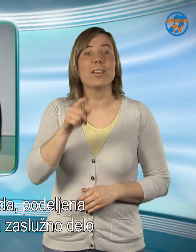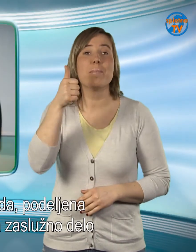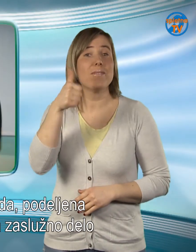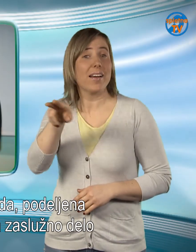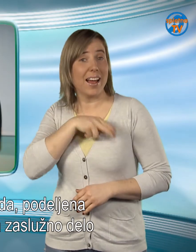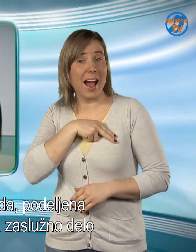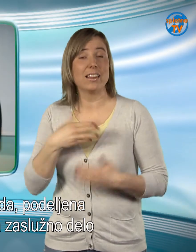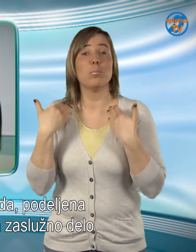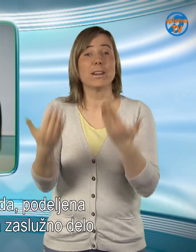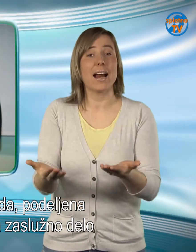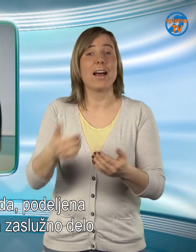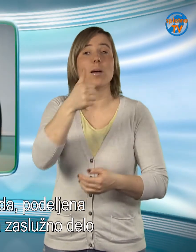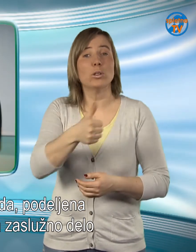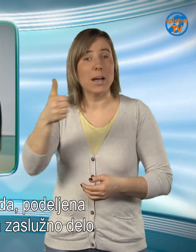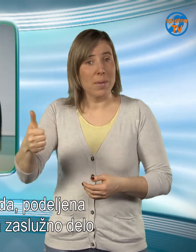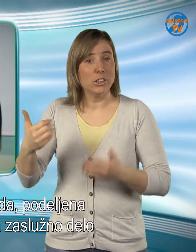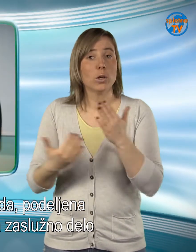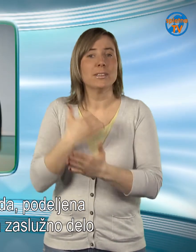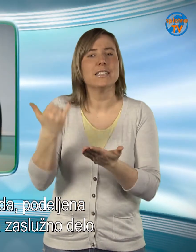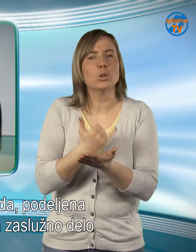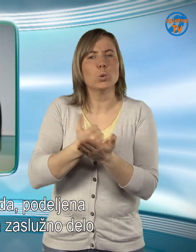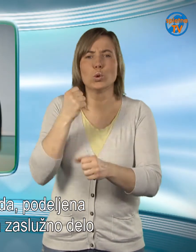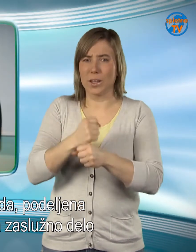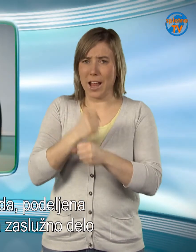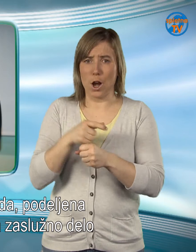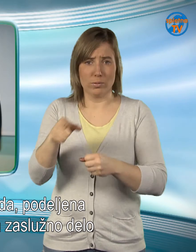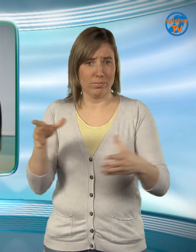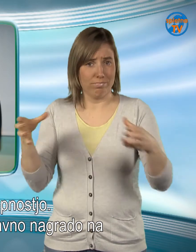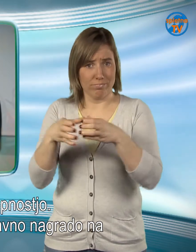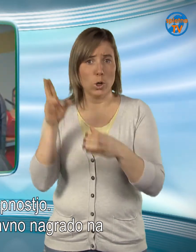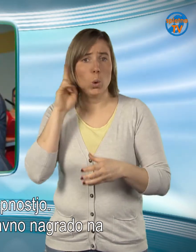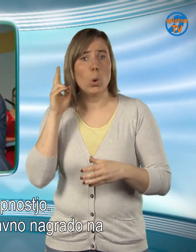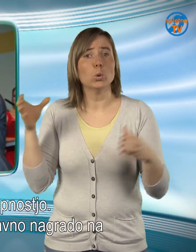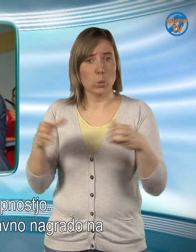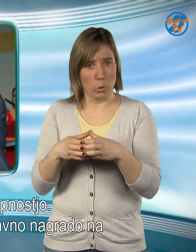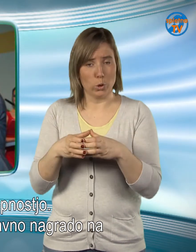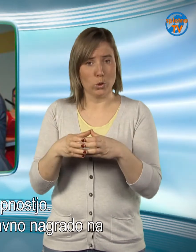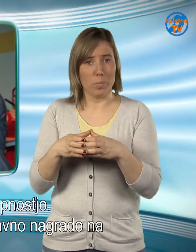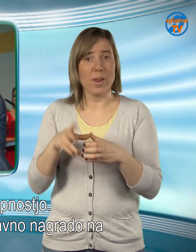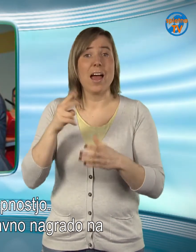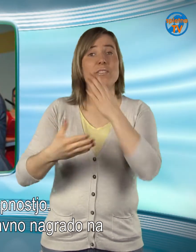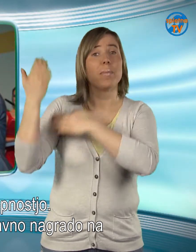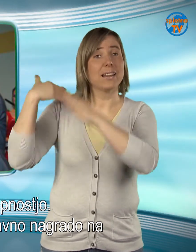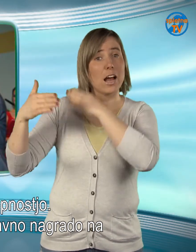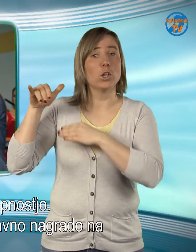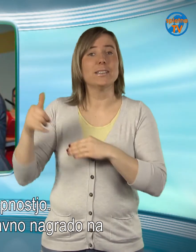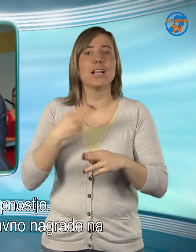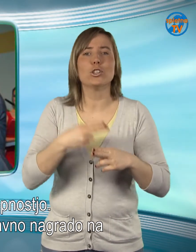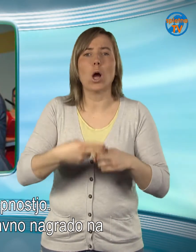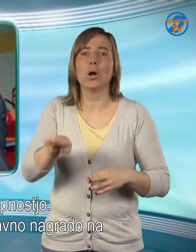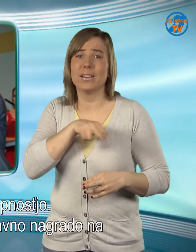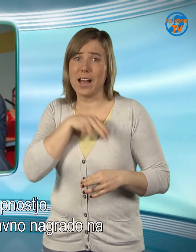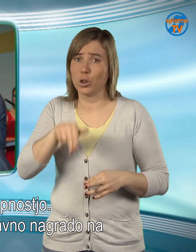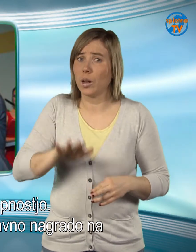To ni prva nagrada, podeljena posameznikom za zaslužno delo z gluho skupnostjo. V preteklosti